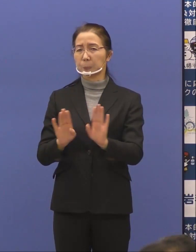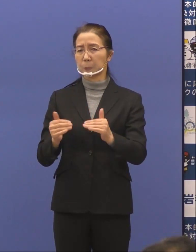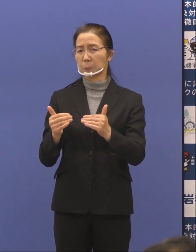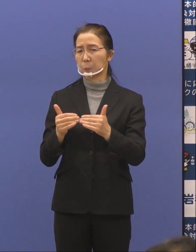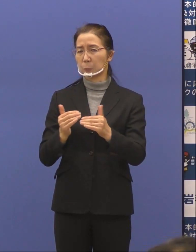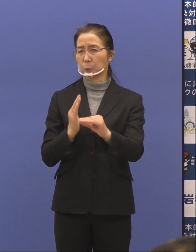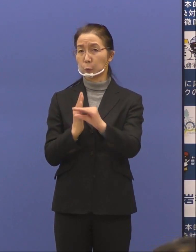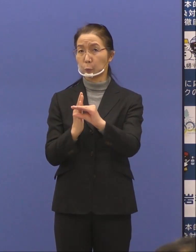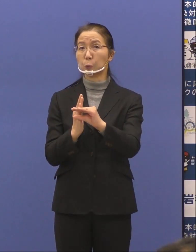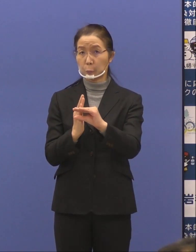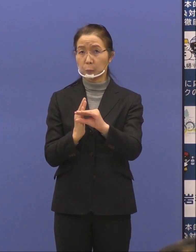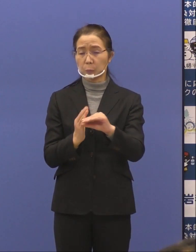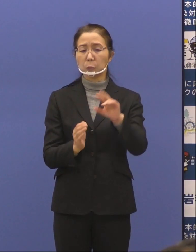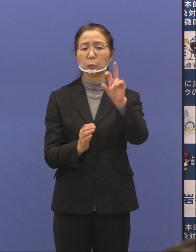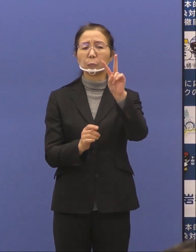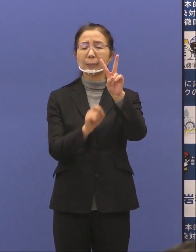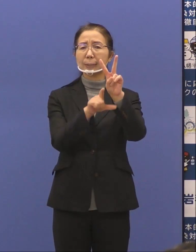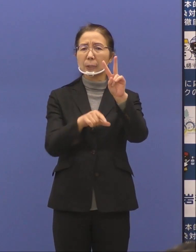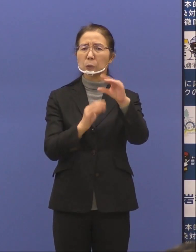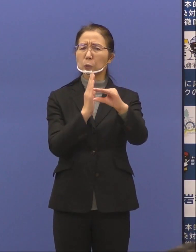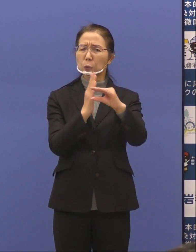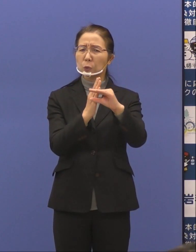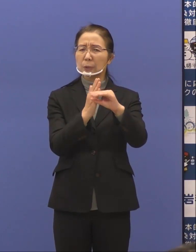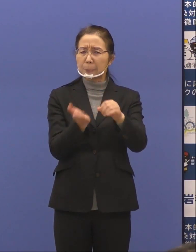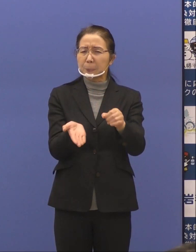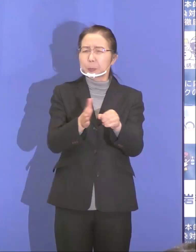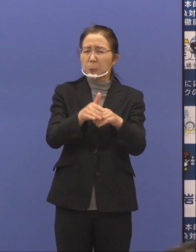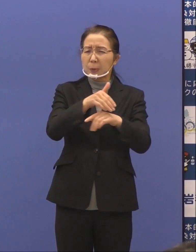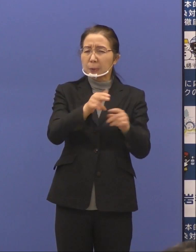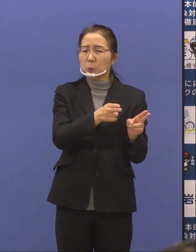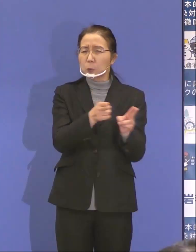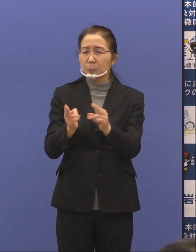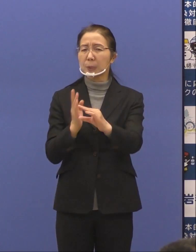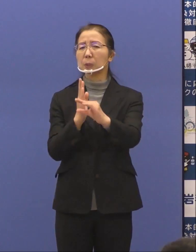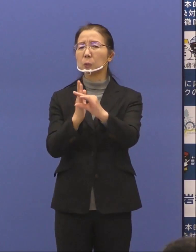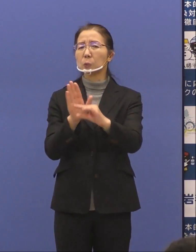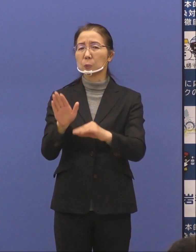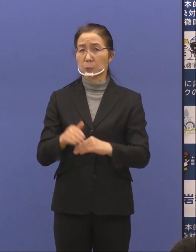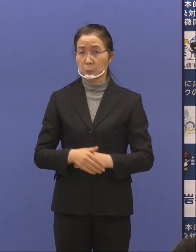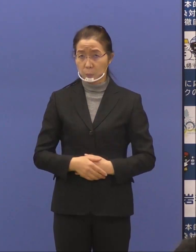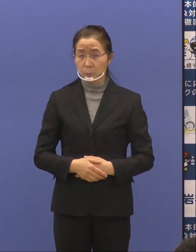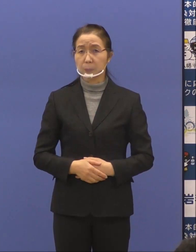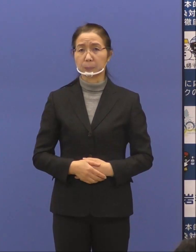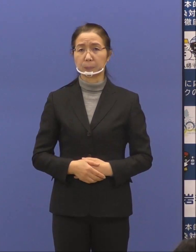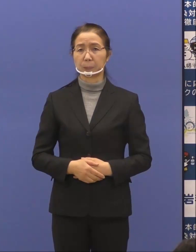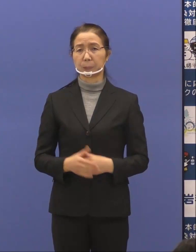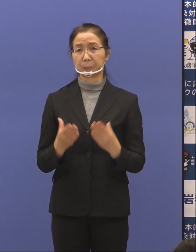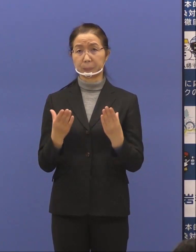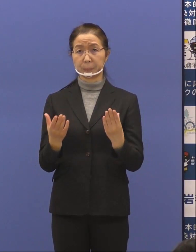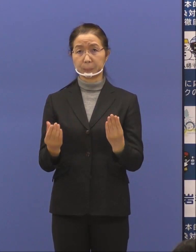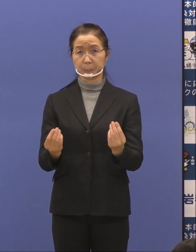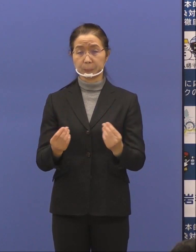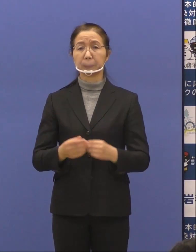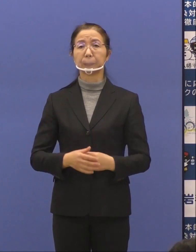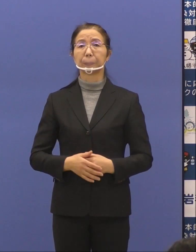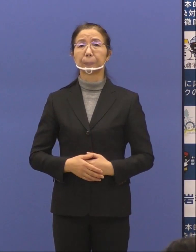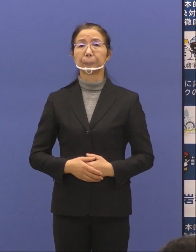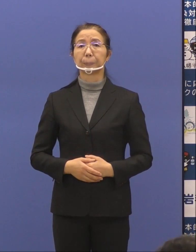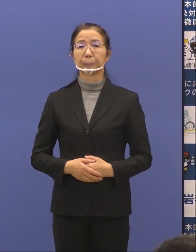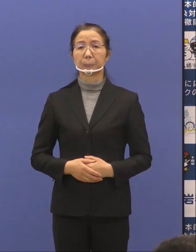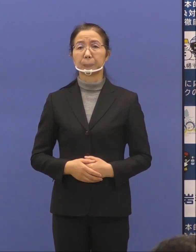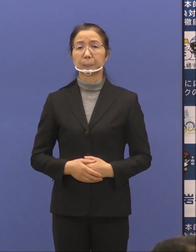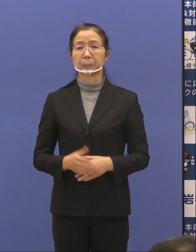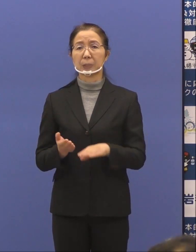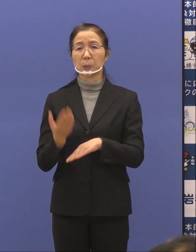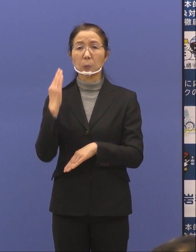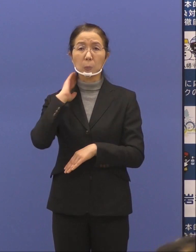月定例会中に提案できるよう補正予算の準備をしているところです。以上です。 以上